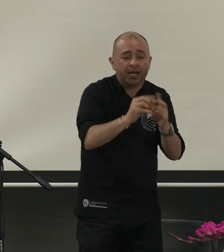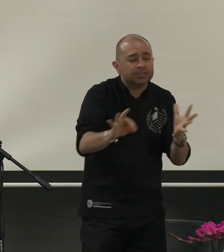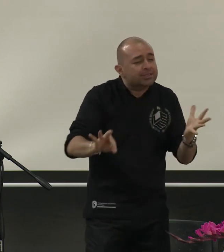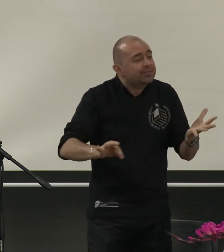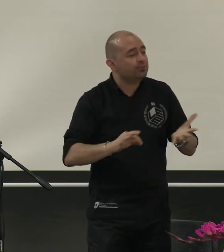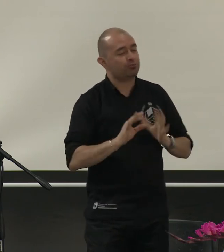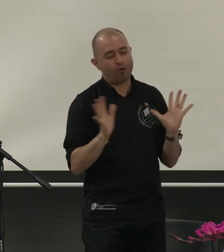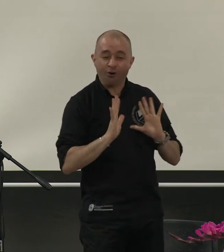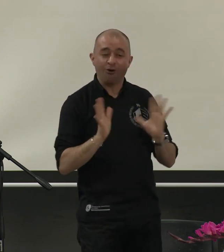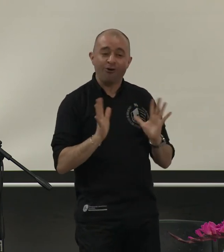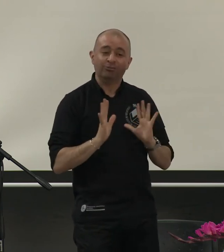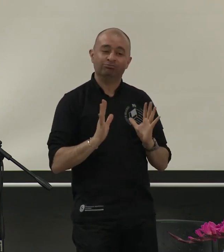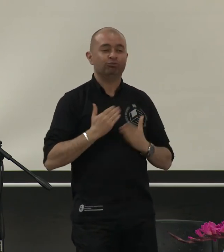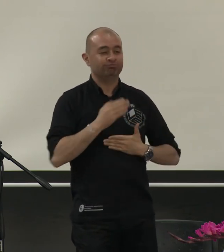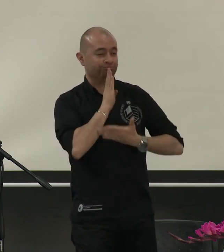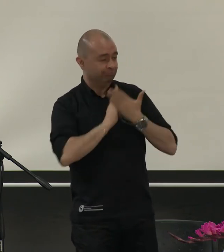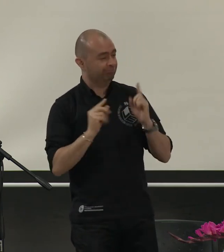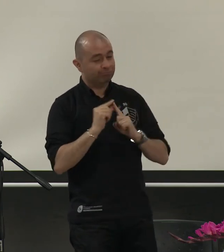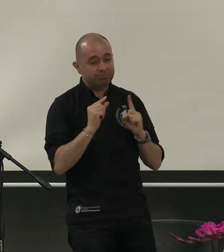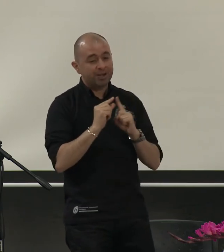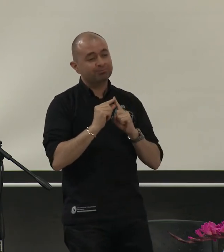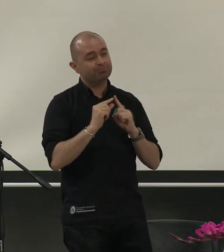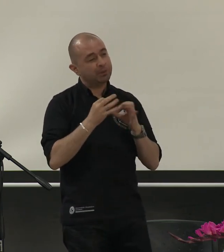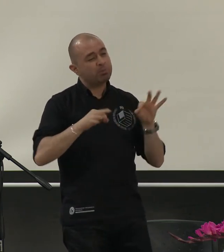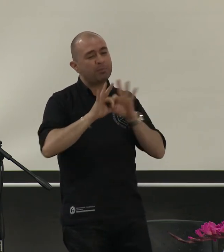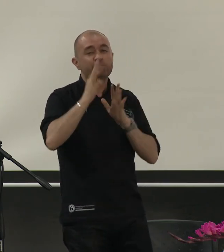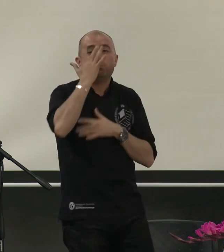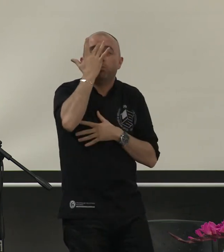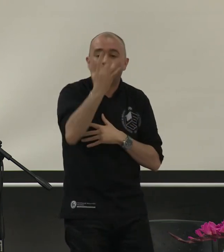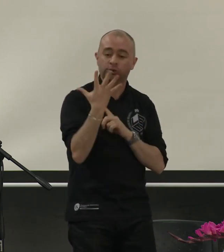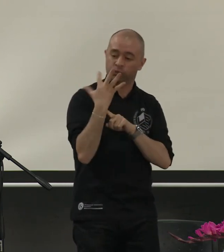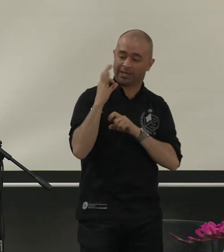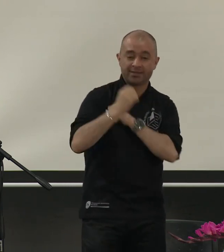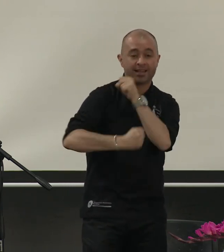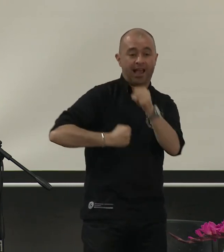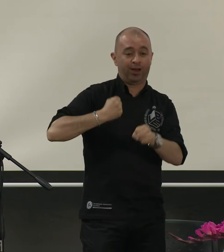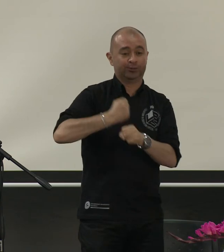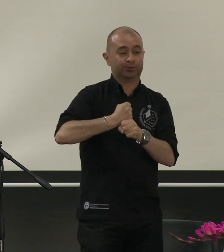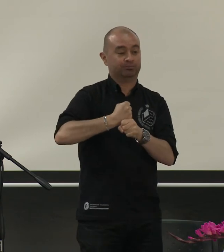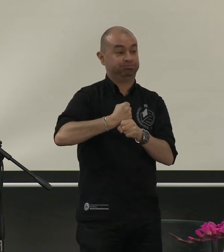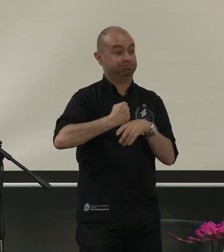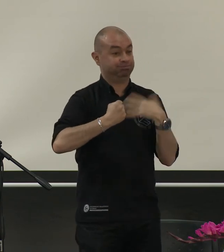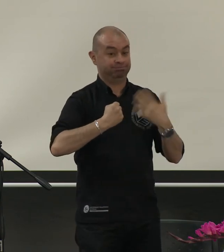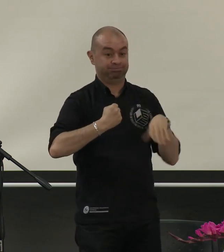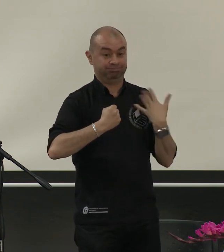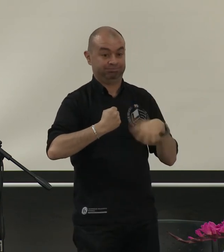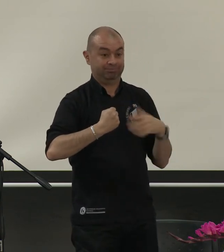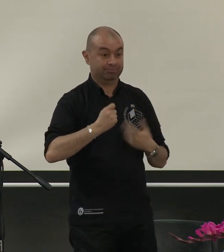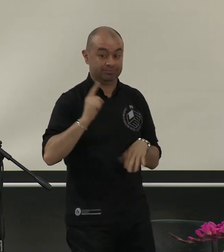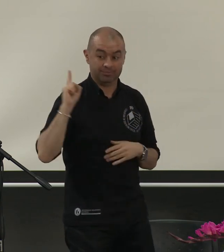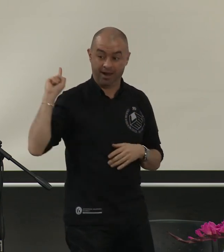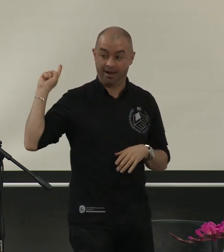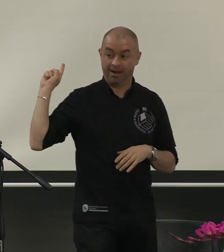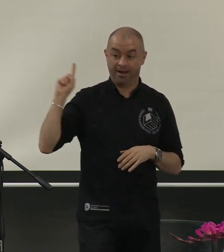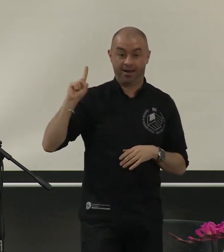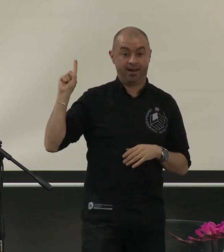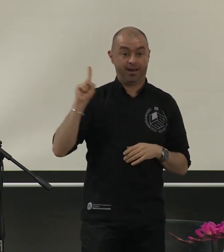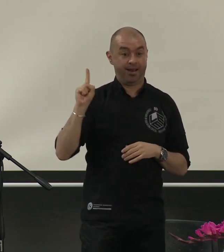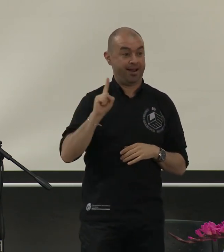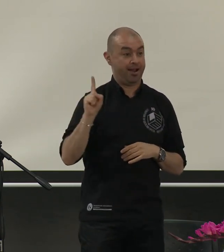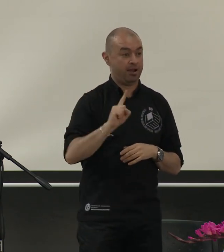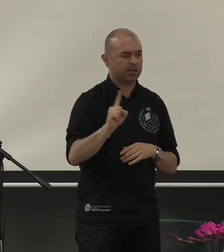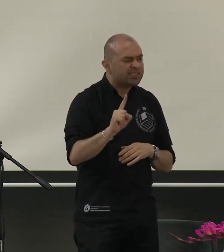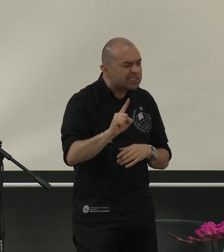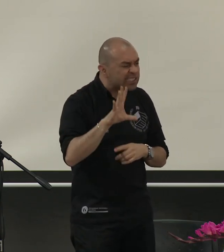mis palabras ojalá puedan llegar a ser un poema pero más que eso quisiera que fueran ese